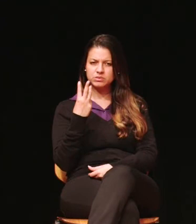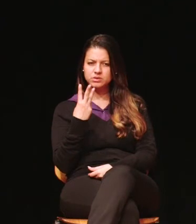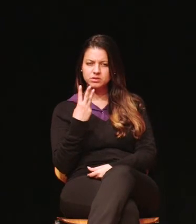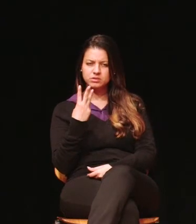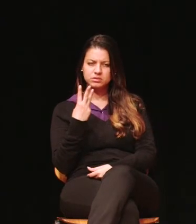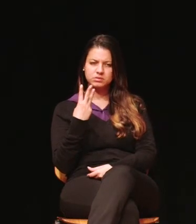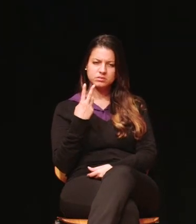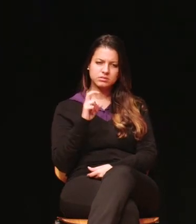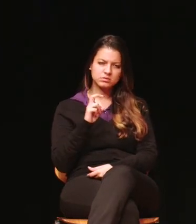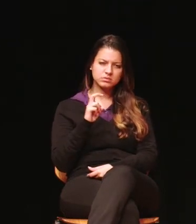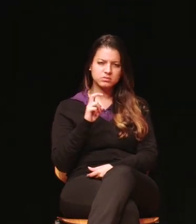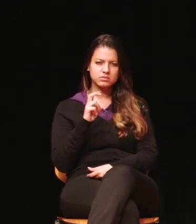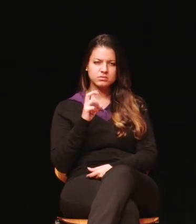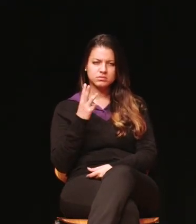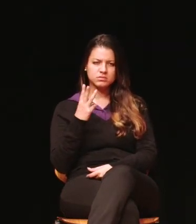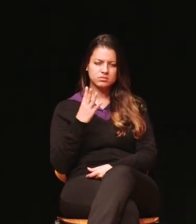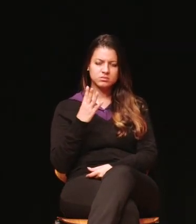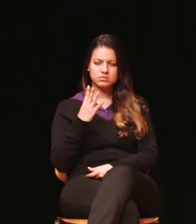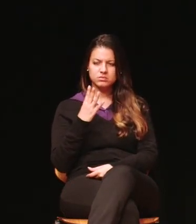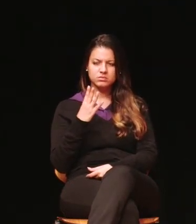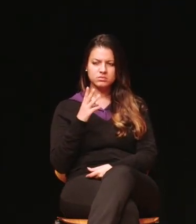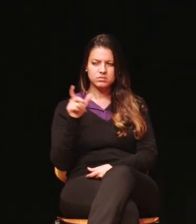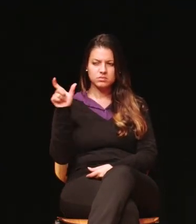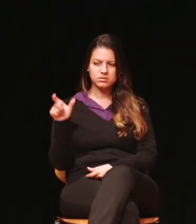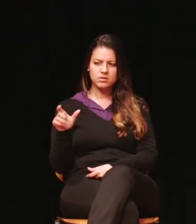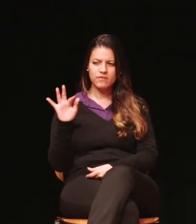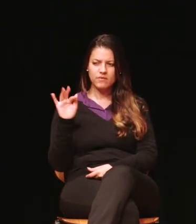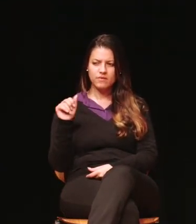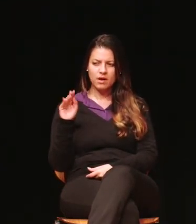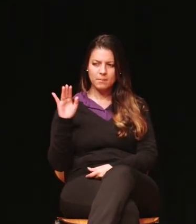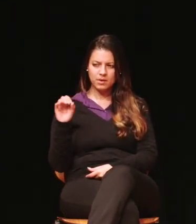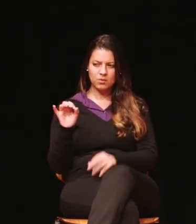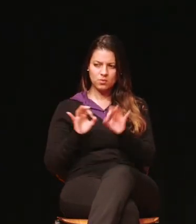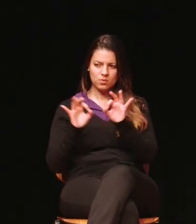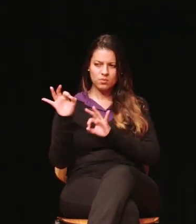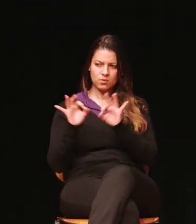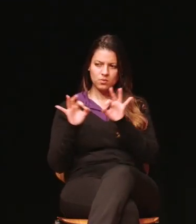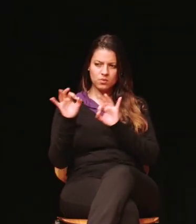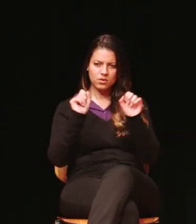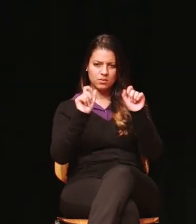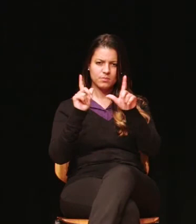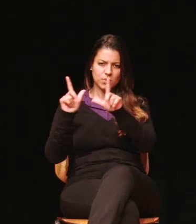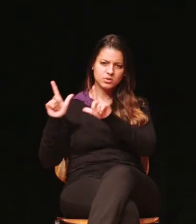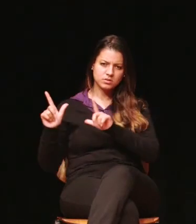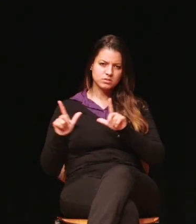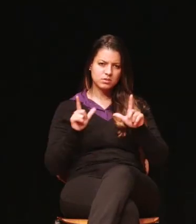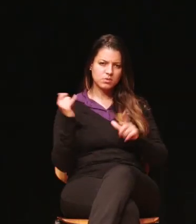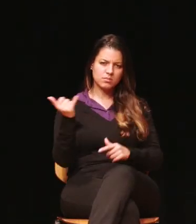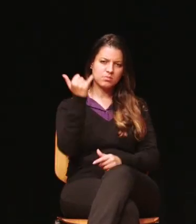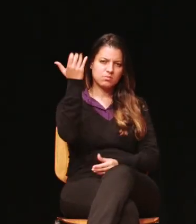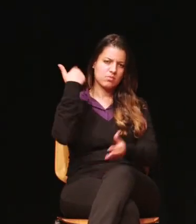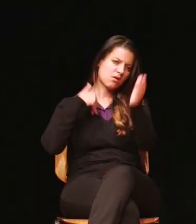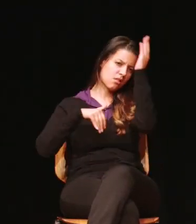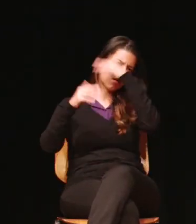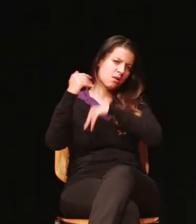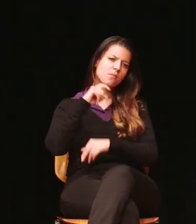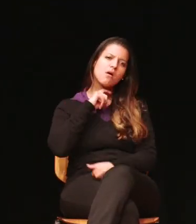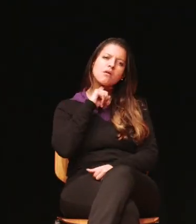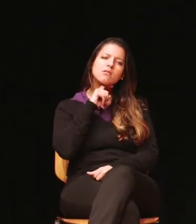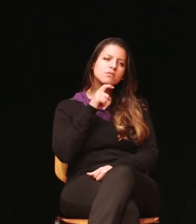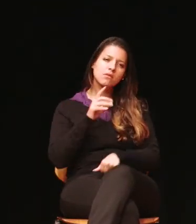em 34, Flávio de Carvalho organizou uma exposição importante. Naquela época ninguém fazia,